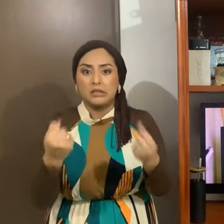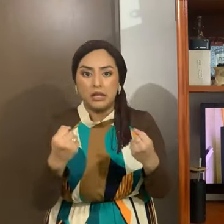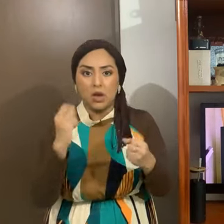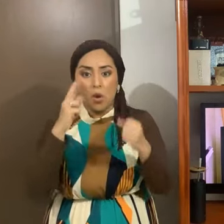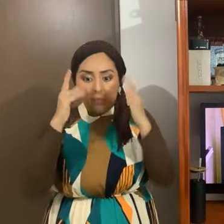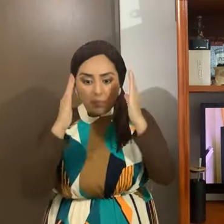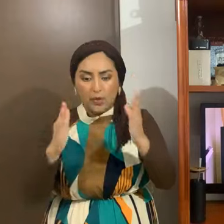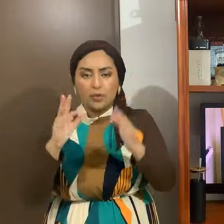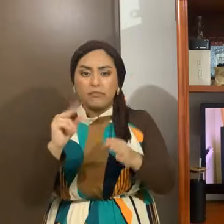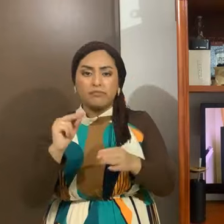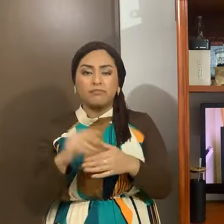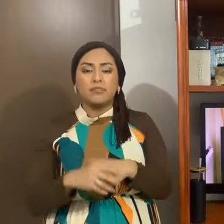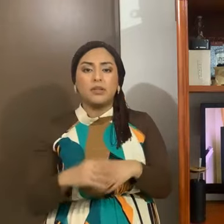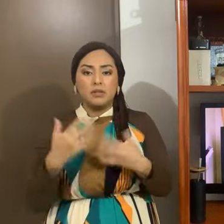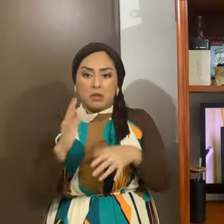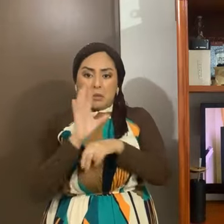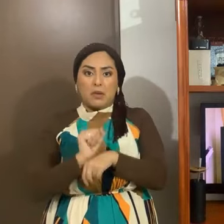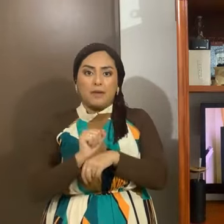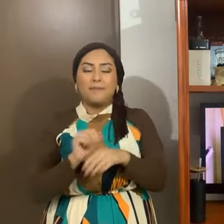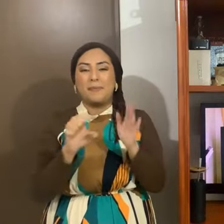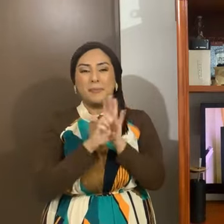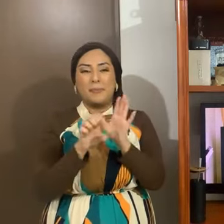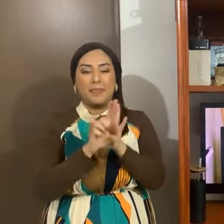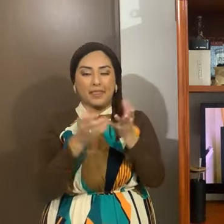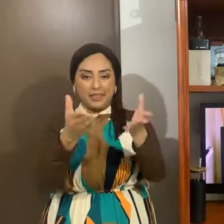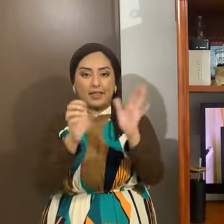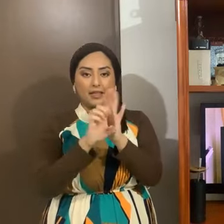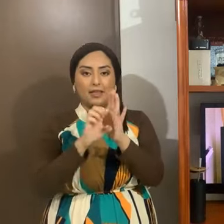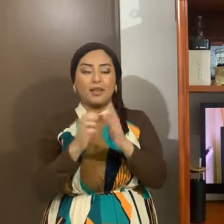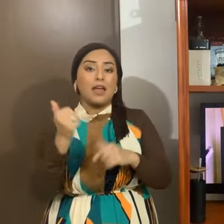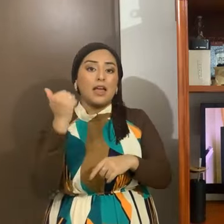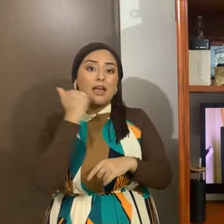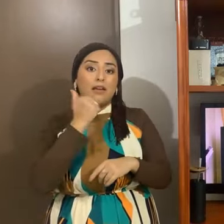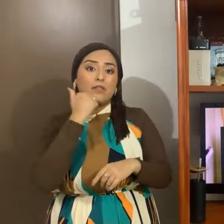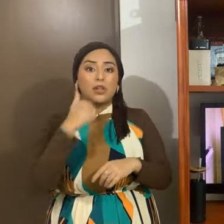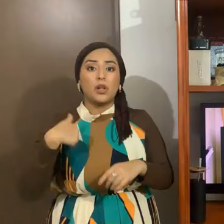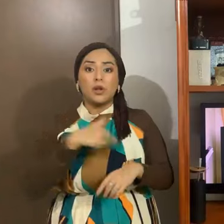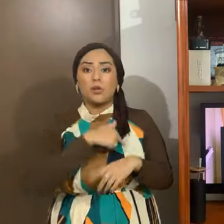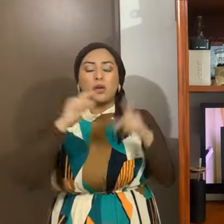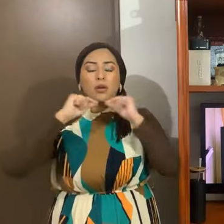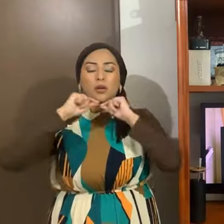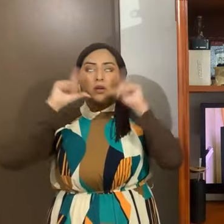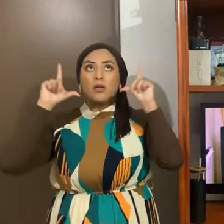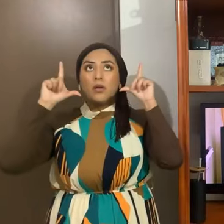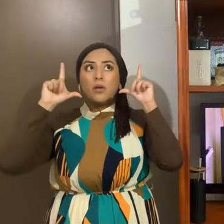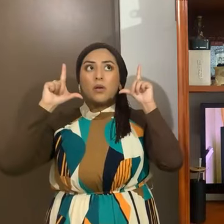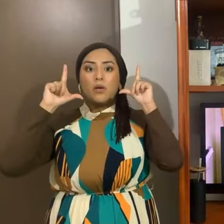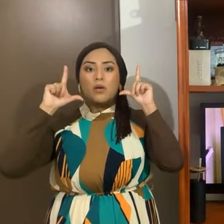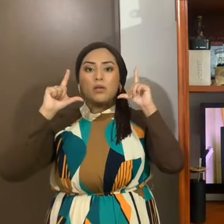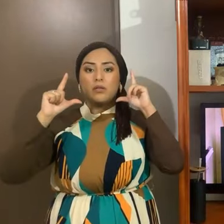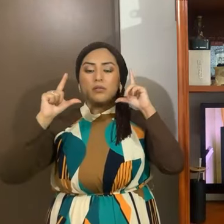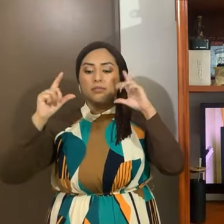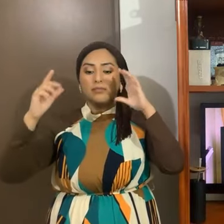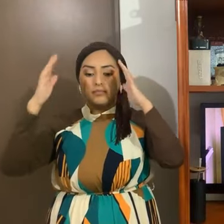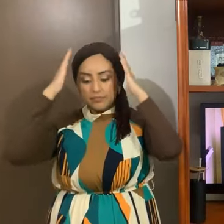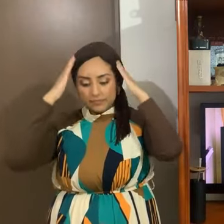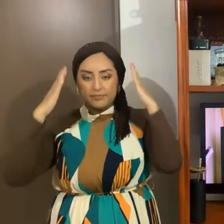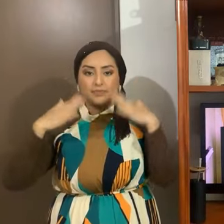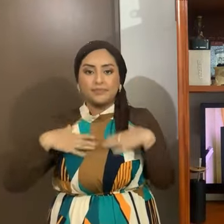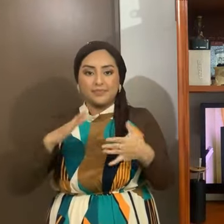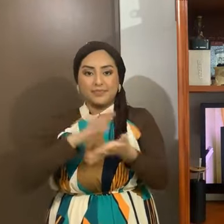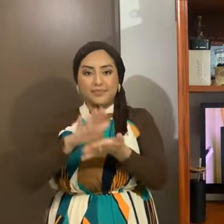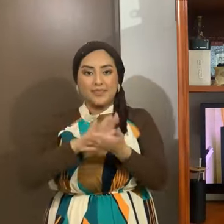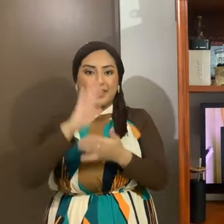una concentración mayor. Vamos a poner un ejemplo. Todos los días nos levantamos, ¿sí? Y nos arreglamos. De